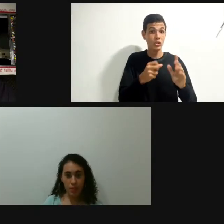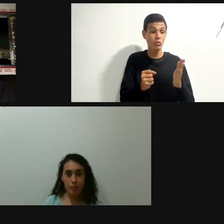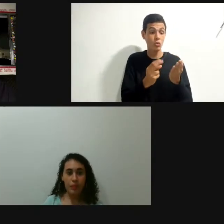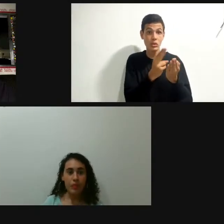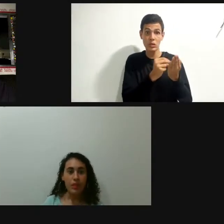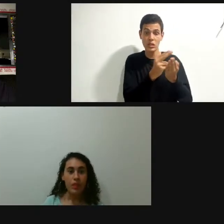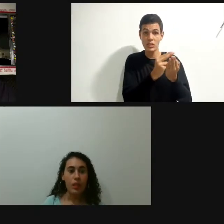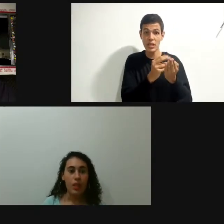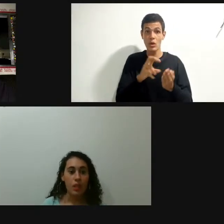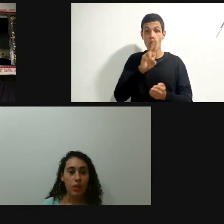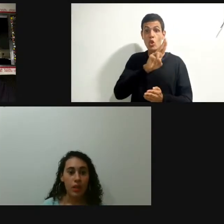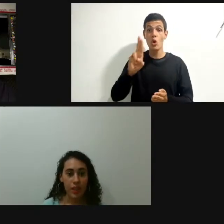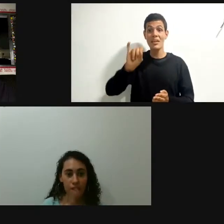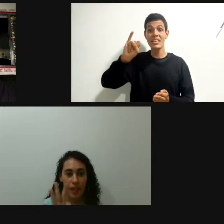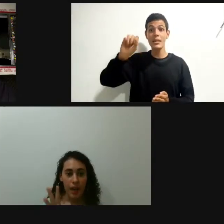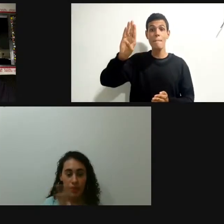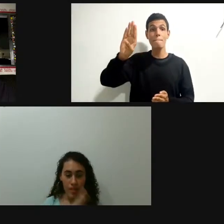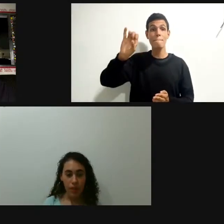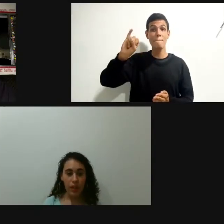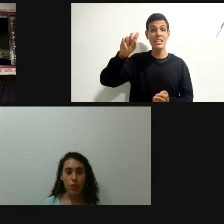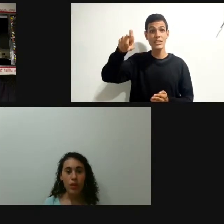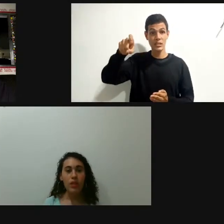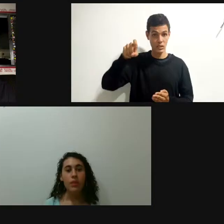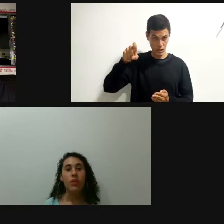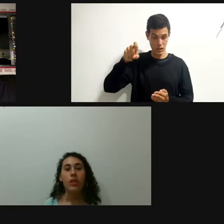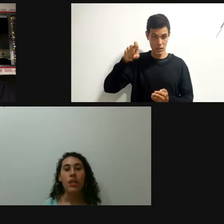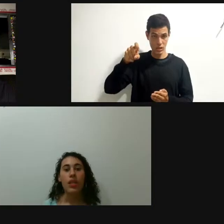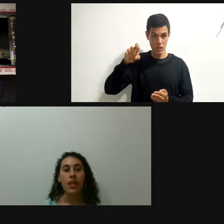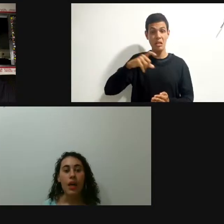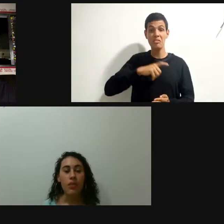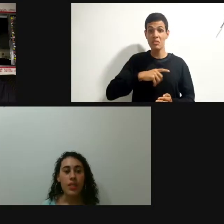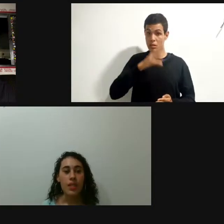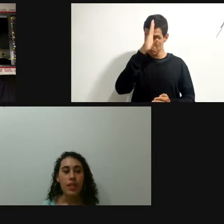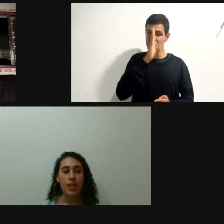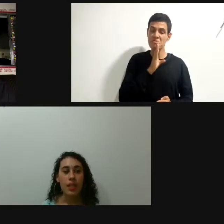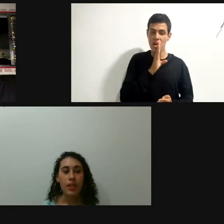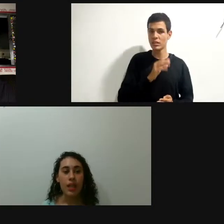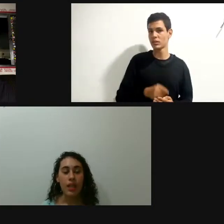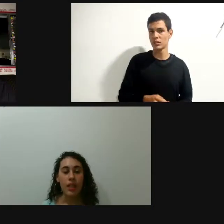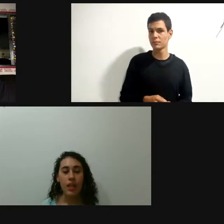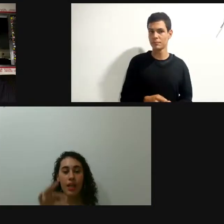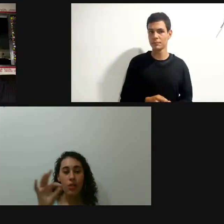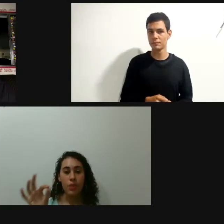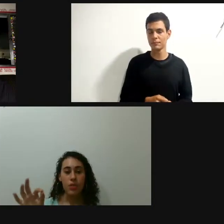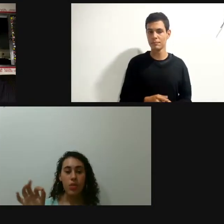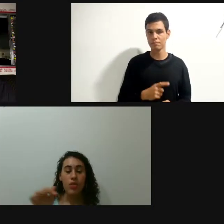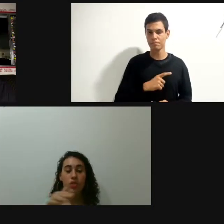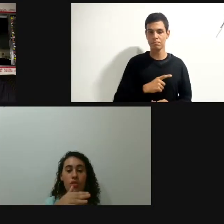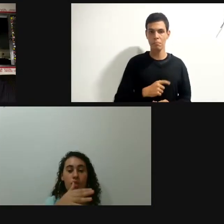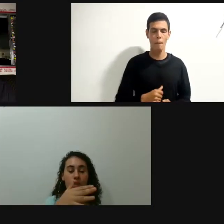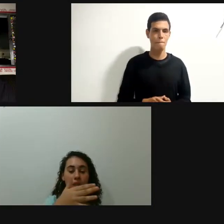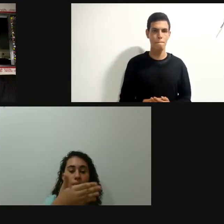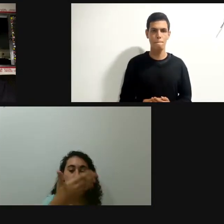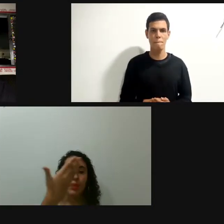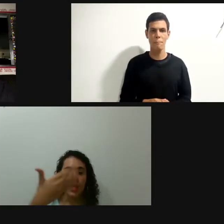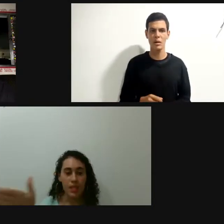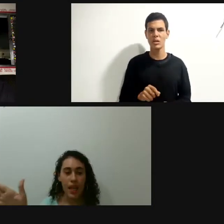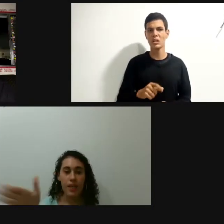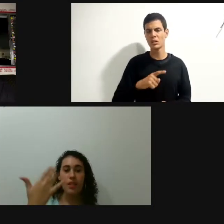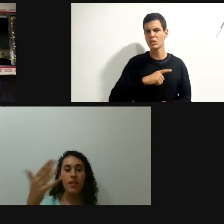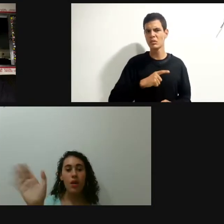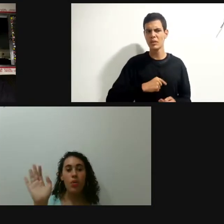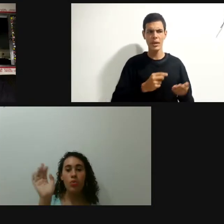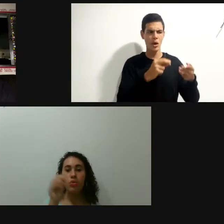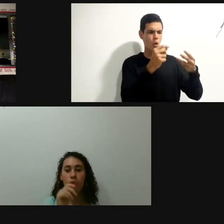Paint, que tem a versão gratuita, e lá você tem as opções de